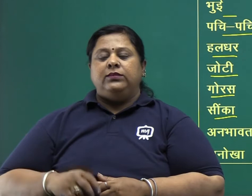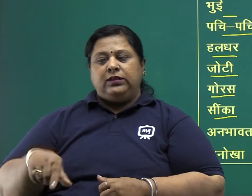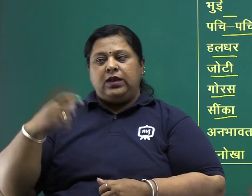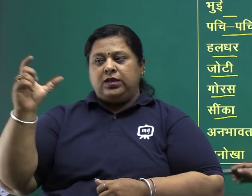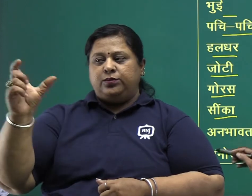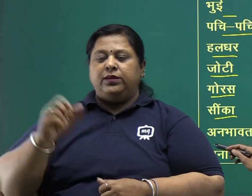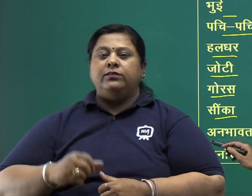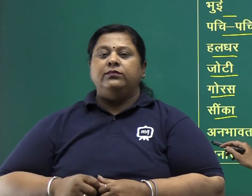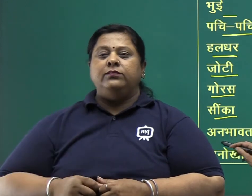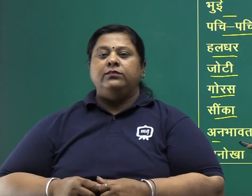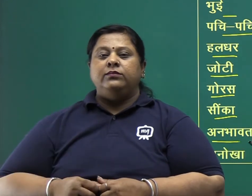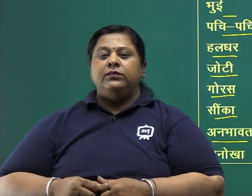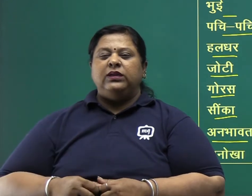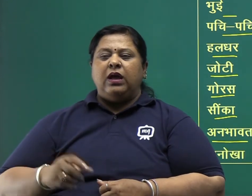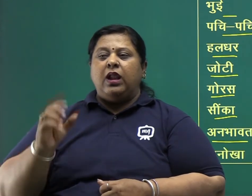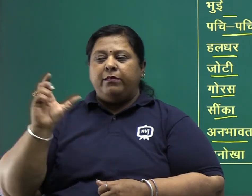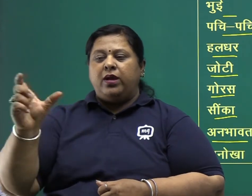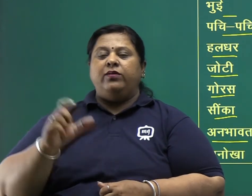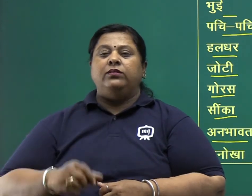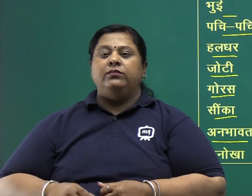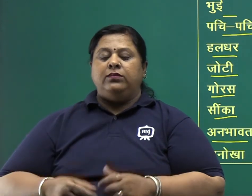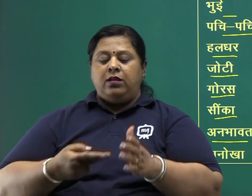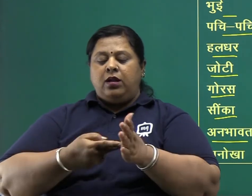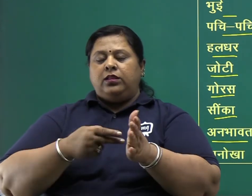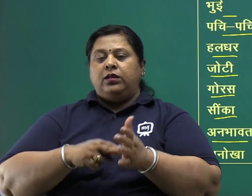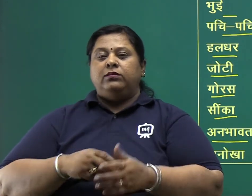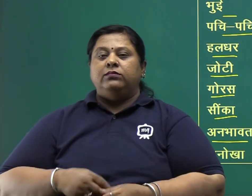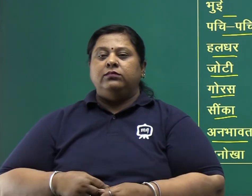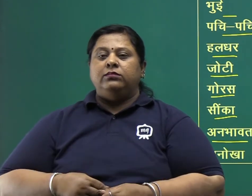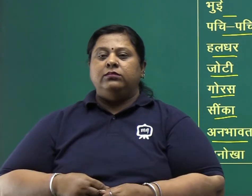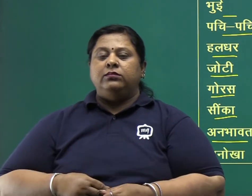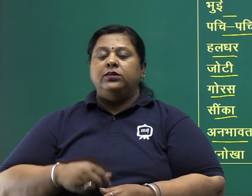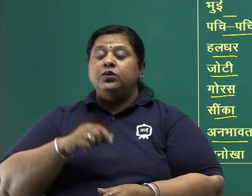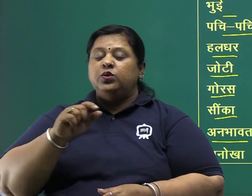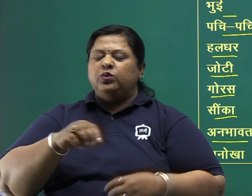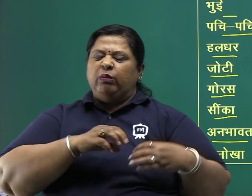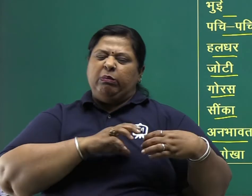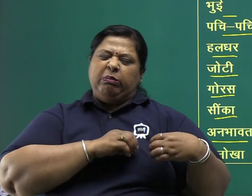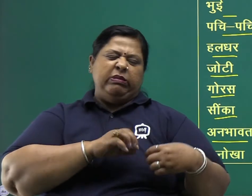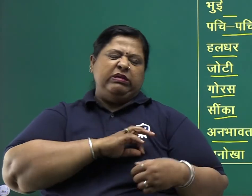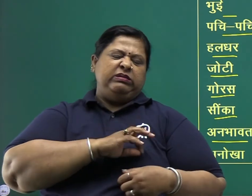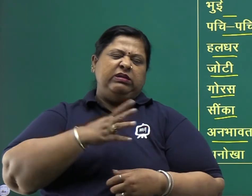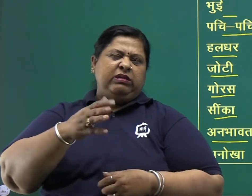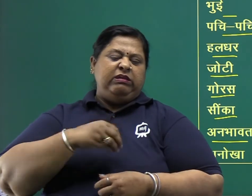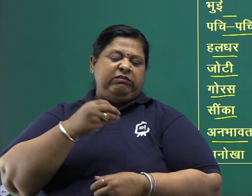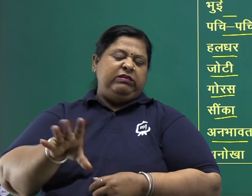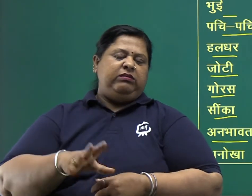अगला शब्द है अनभावत, अर्थ होगा जो नहीं भाता।